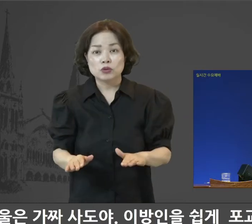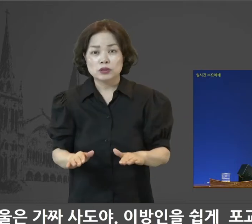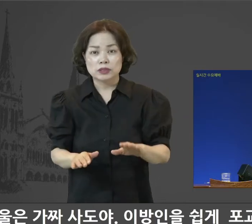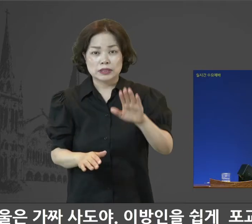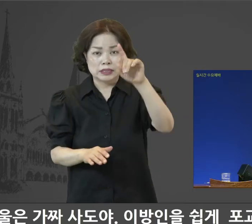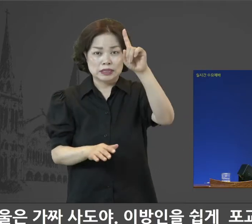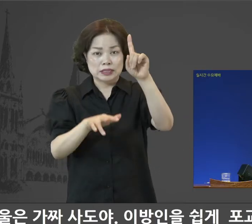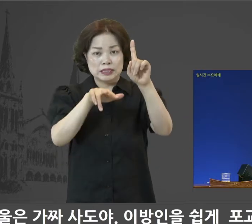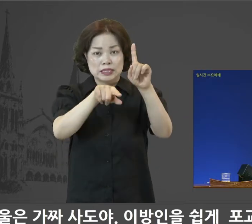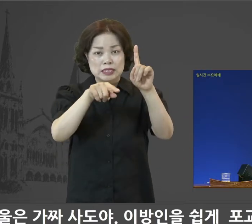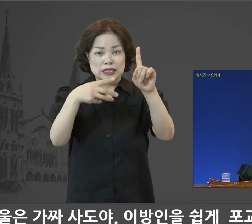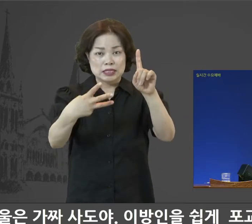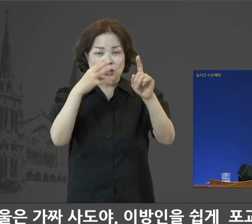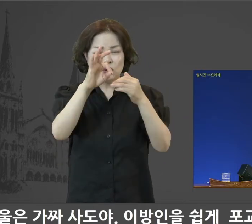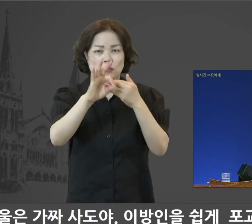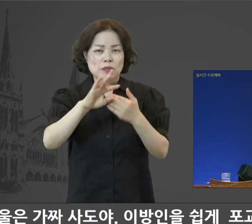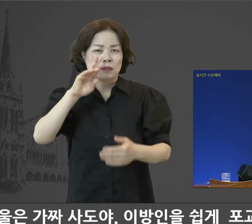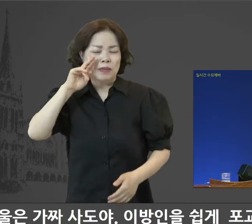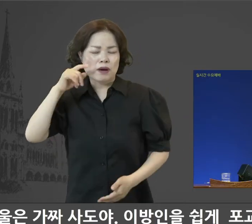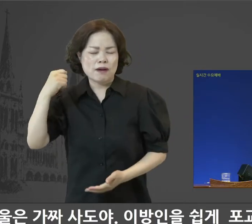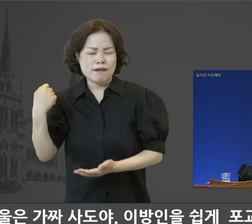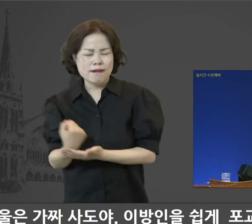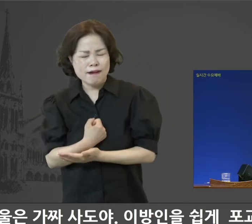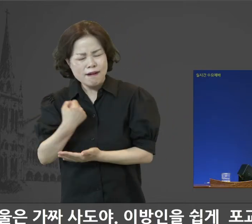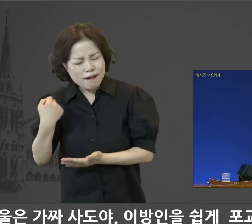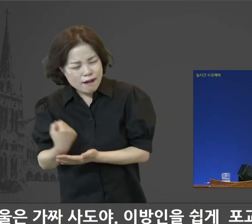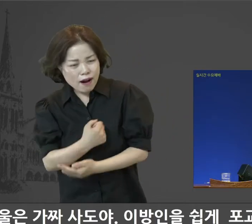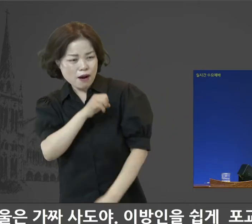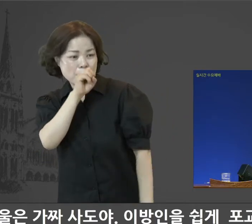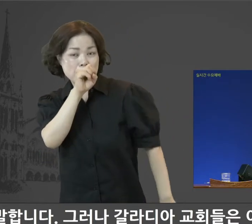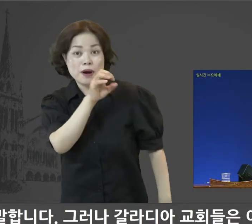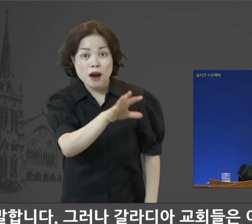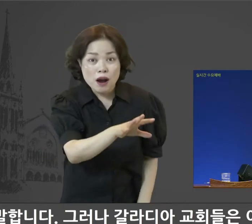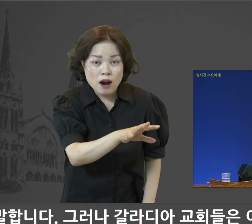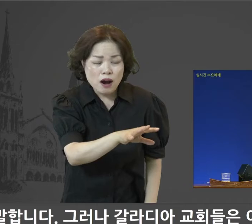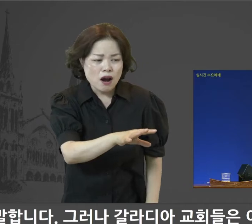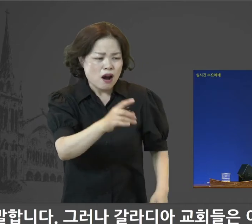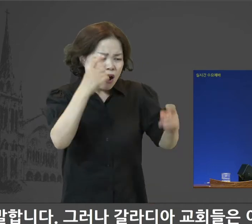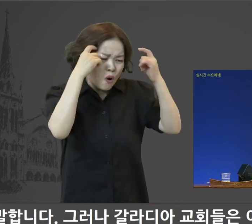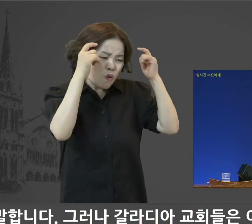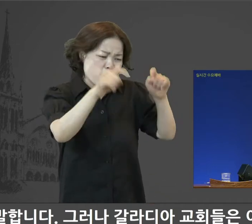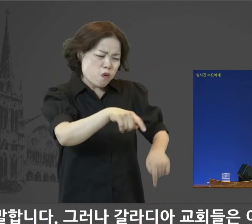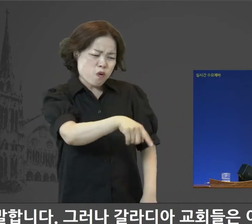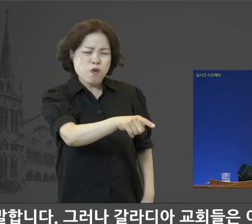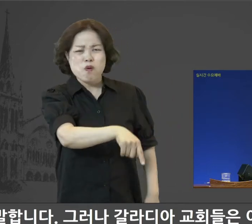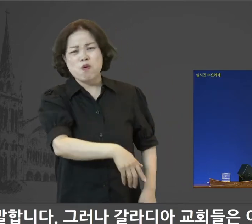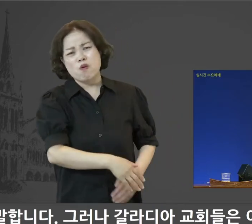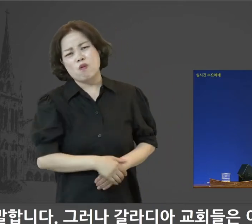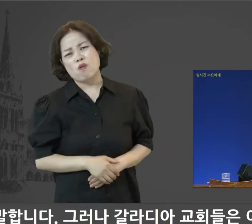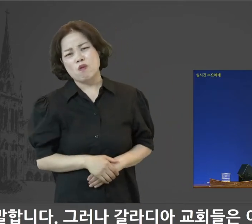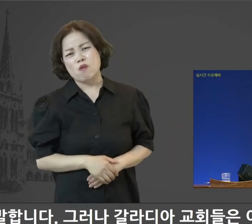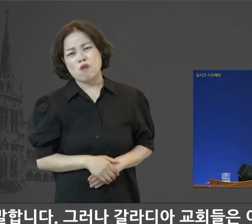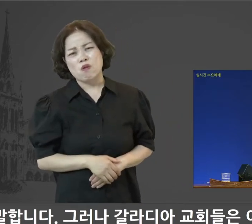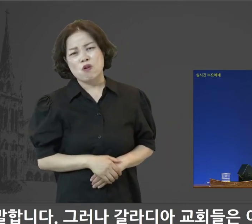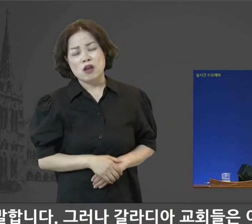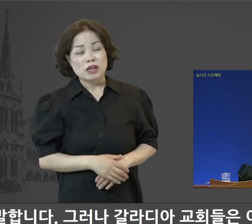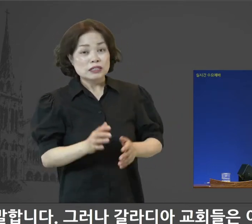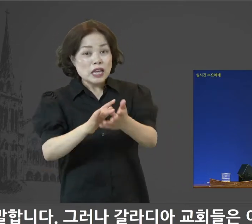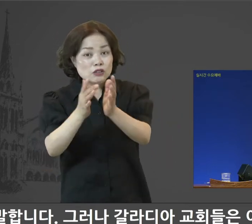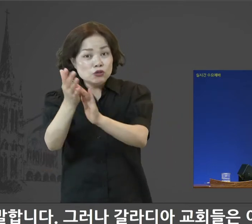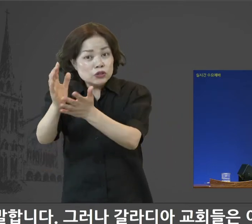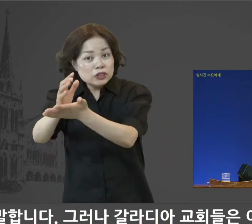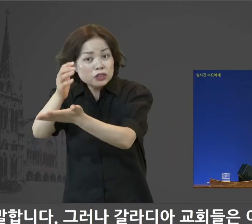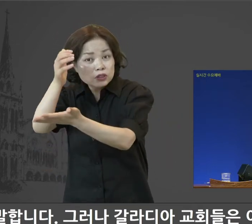1절에 보면 사도 바울이 안타까운 심정으로 뭐라고 이야기합니까? 어리석도다 갈라디아 사람들아,